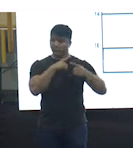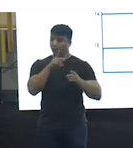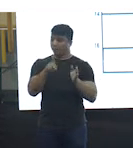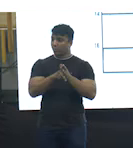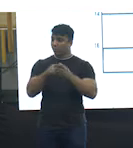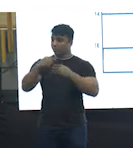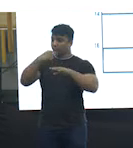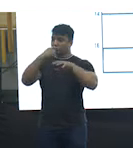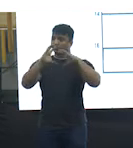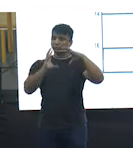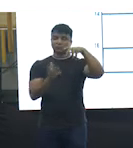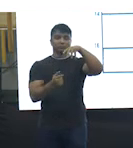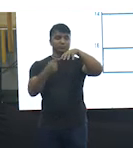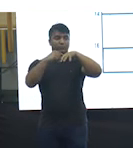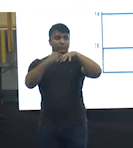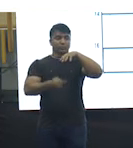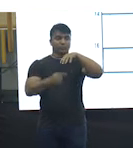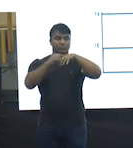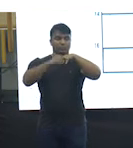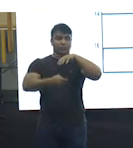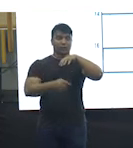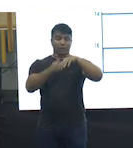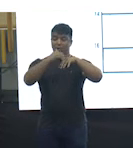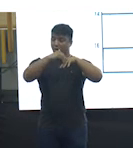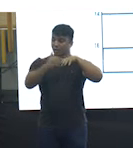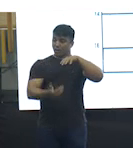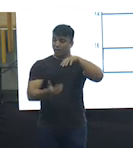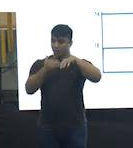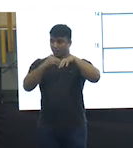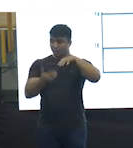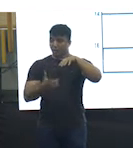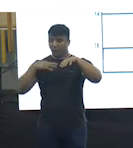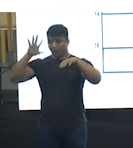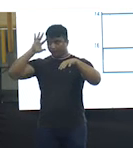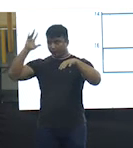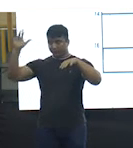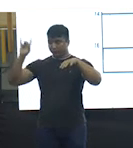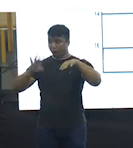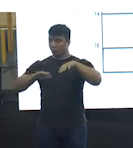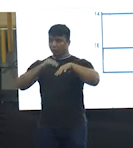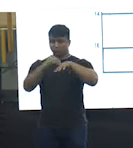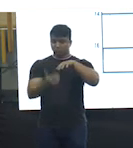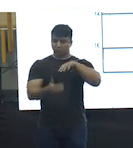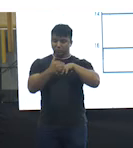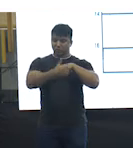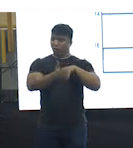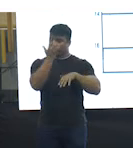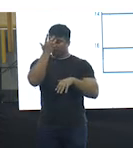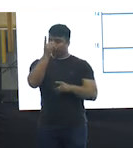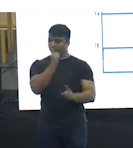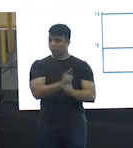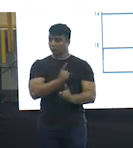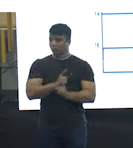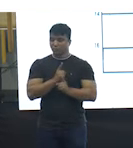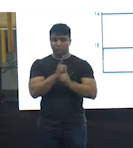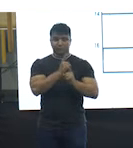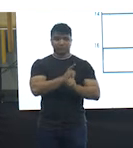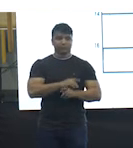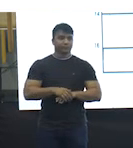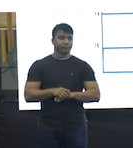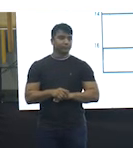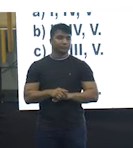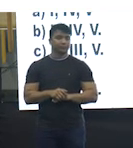vertical. Ok? Meridianos são essas linhas na vertical. São linhas imaginárias que foram traçadas para facilitar a localização.